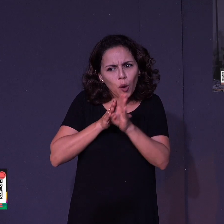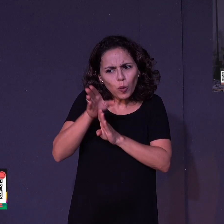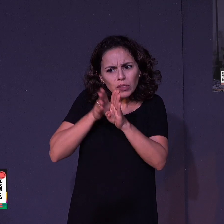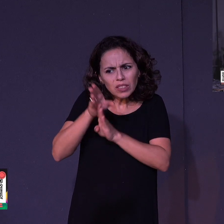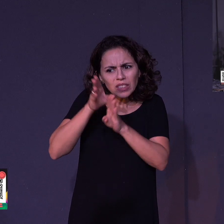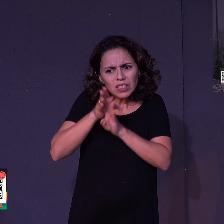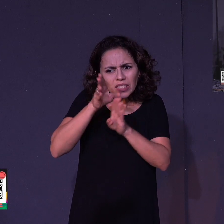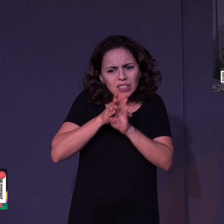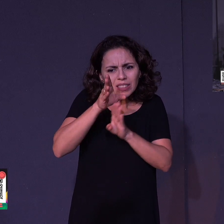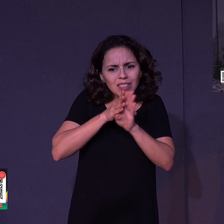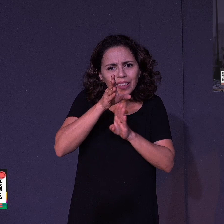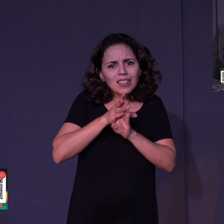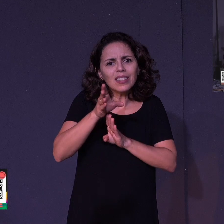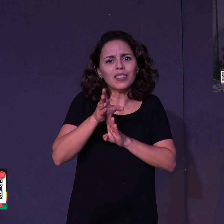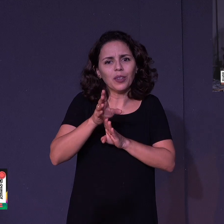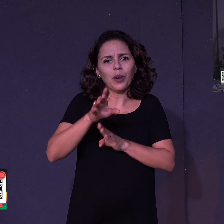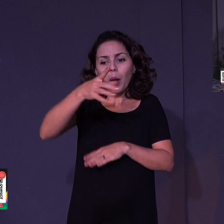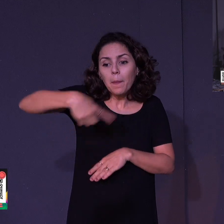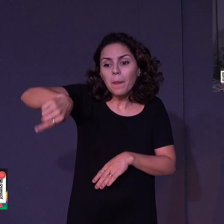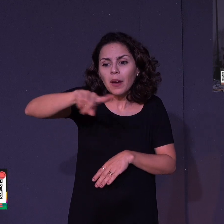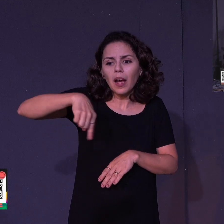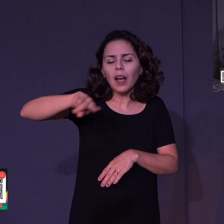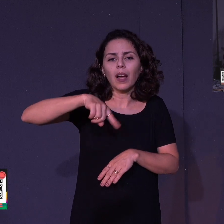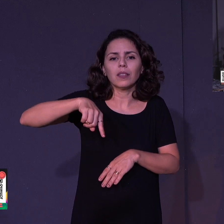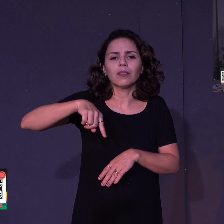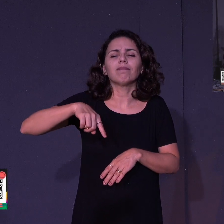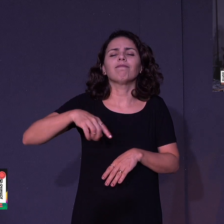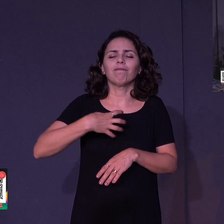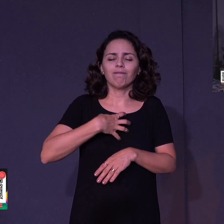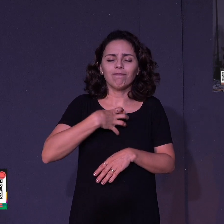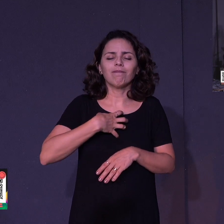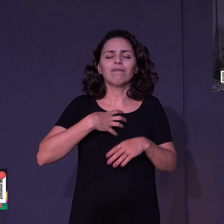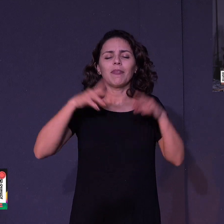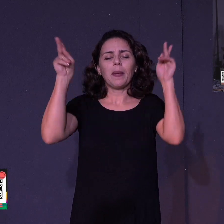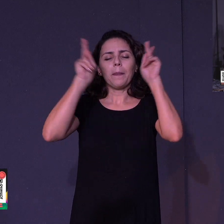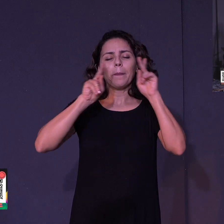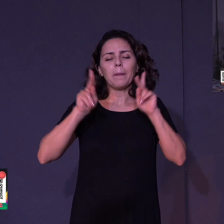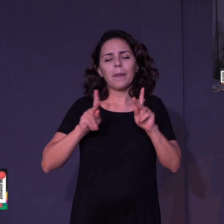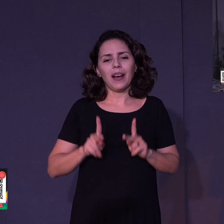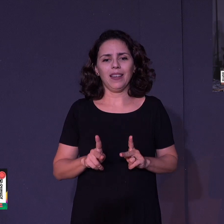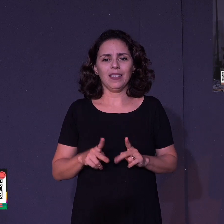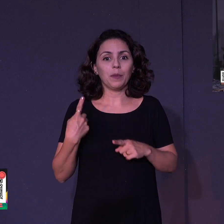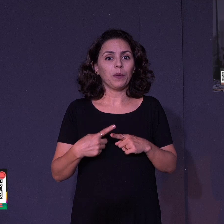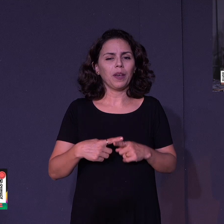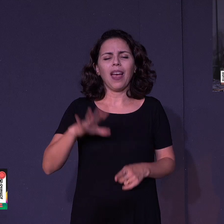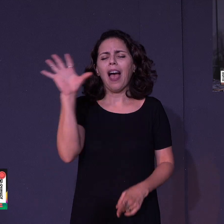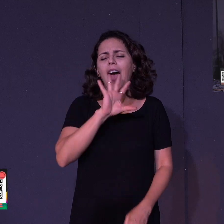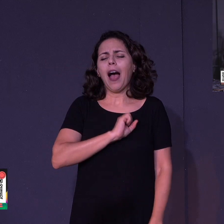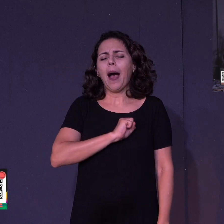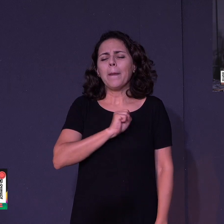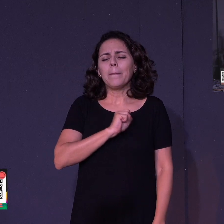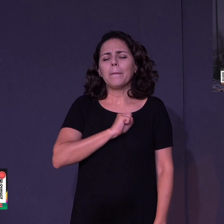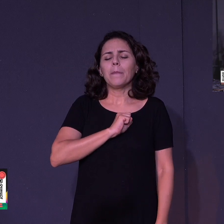teria tudo para não estar tranquilo, para não estar em paz. Alguém que por amor ao Evangelho sabia o que lhe esperava: a